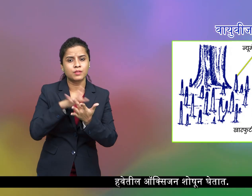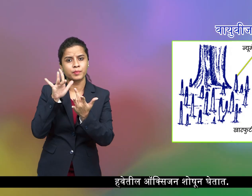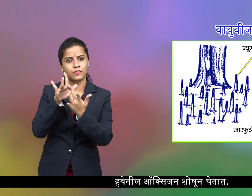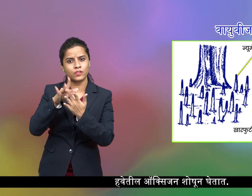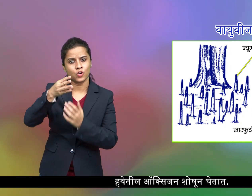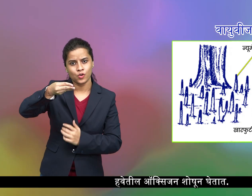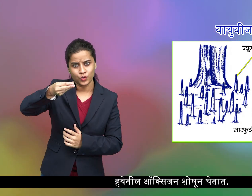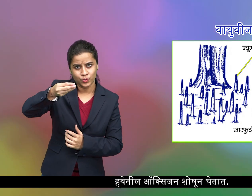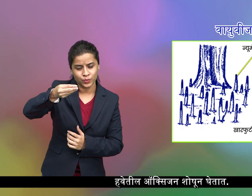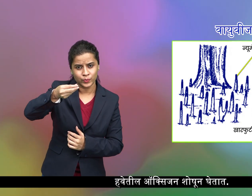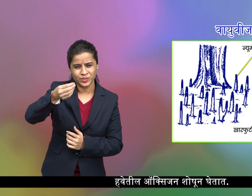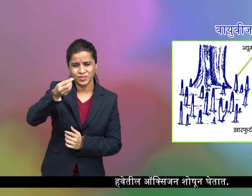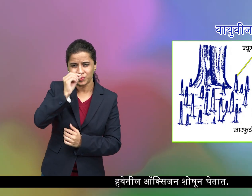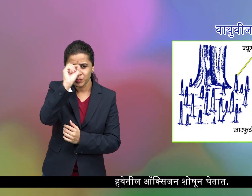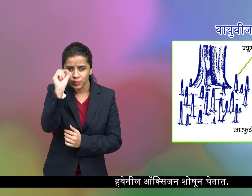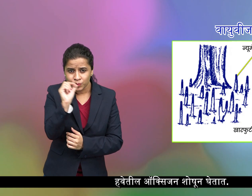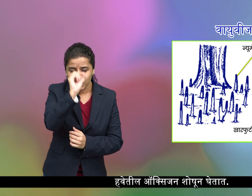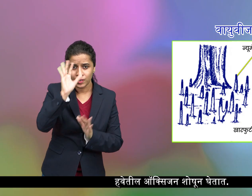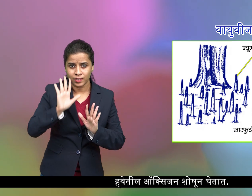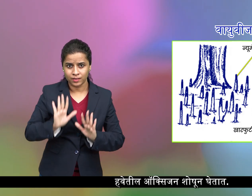हवेतील ऑक्सिजन शोषून घेतात.